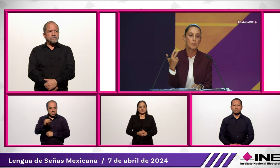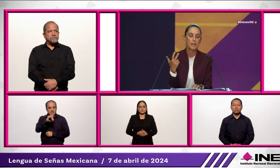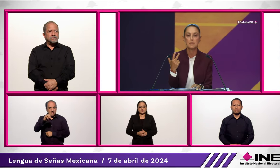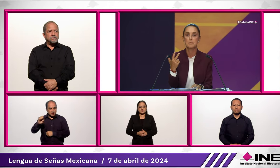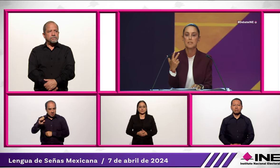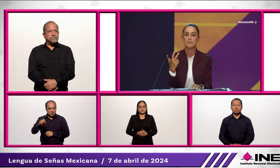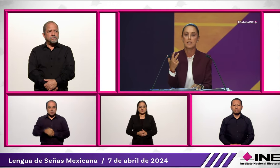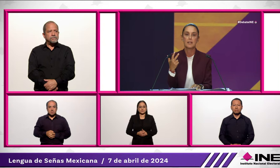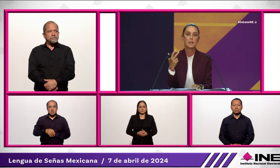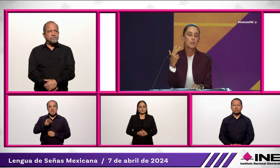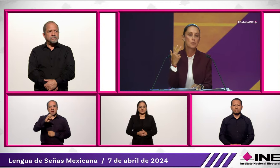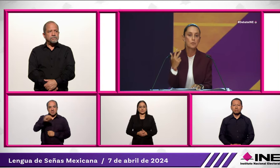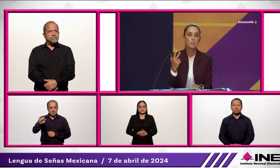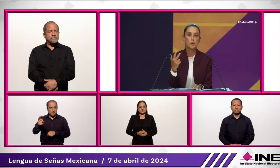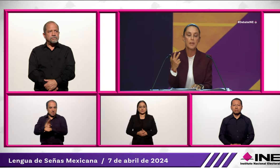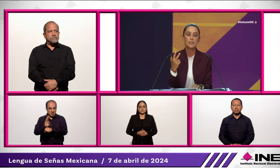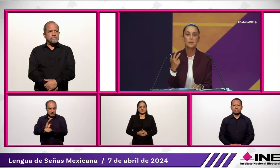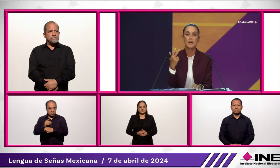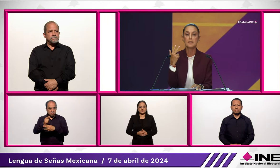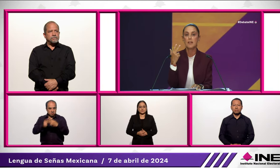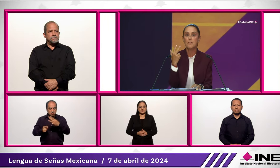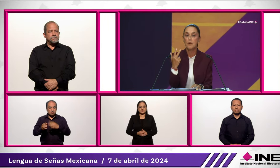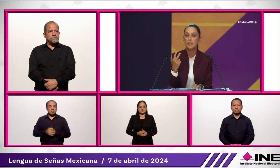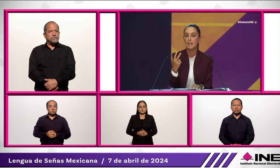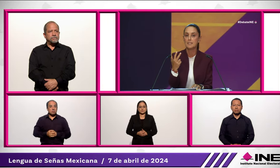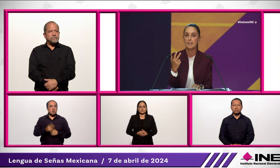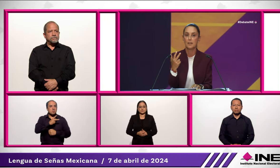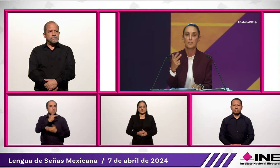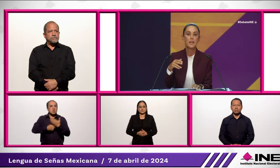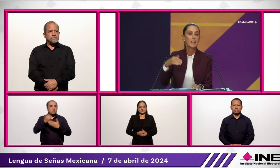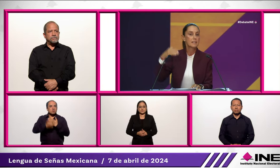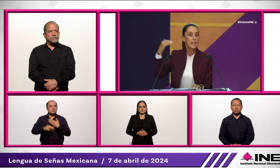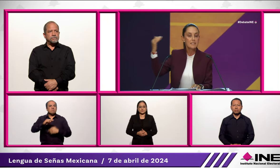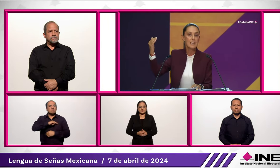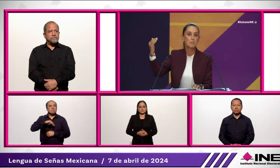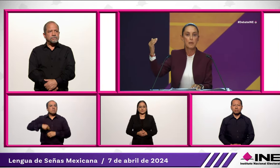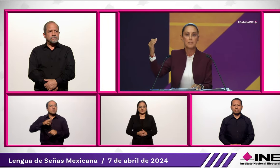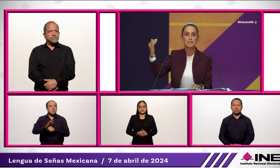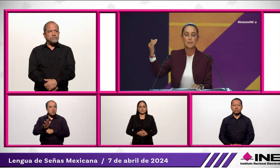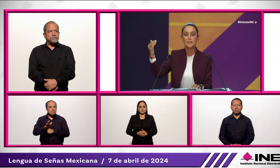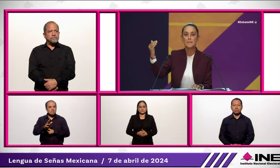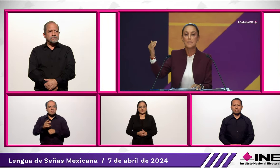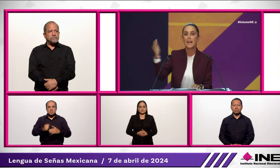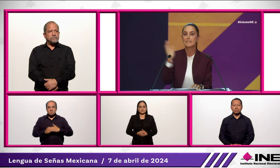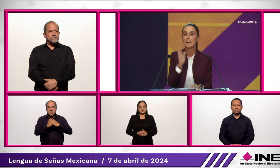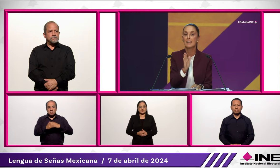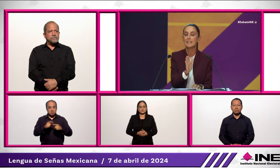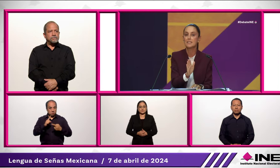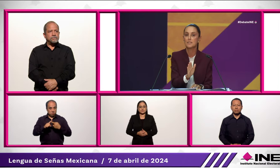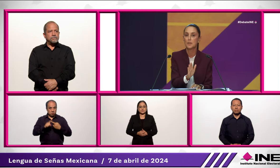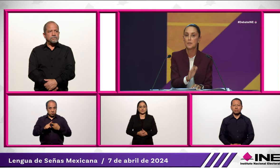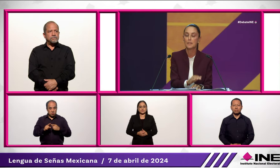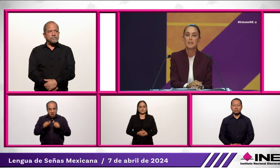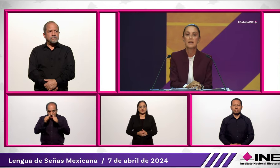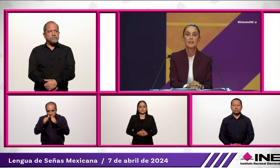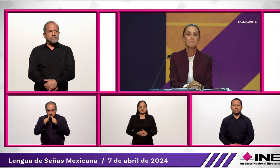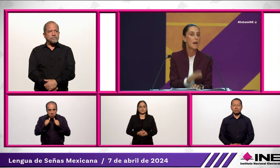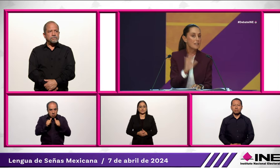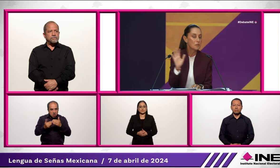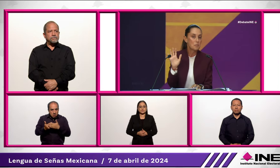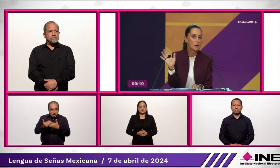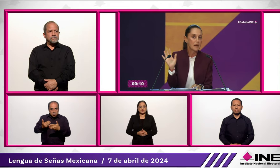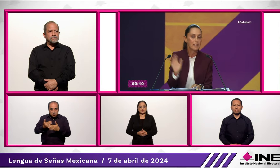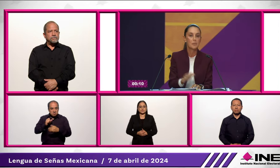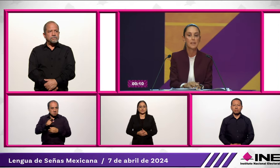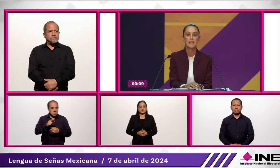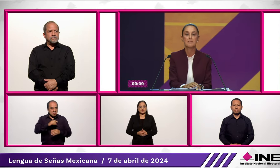ISSSTE y por el IMSS Bienestar. Nuestro proyecto es fortalecerlo, desde la prevención hasta la atención